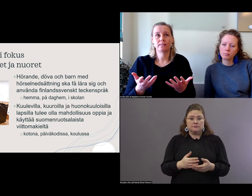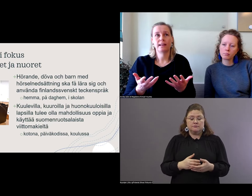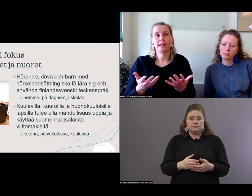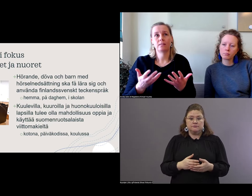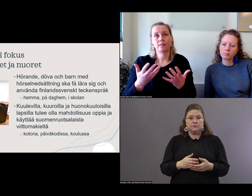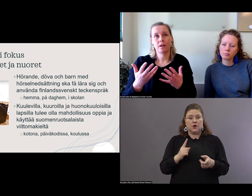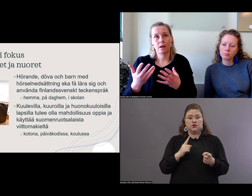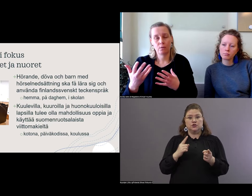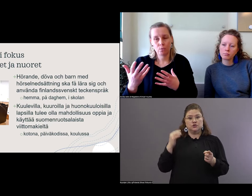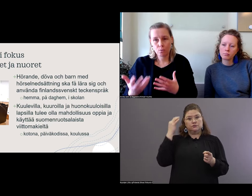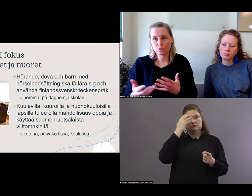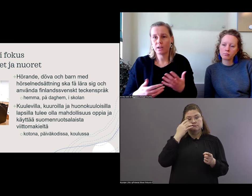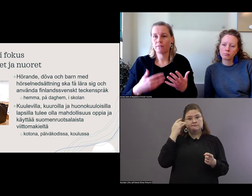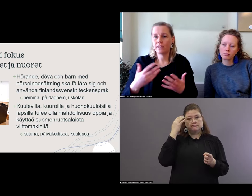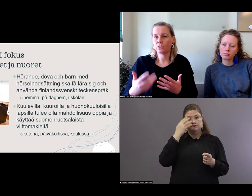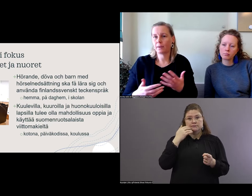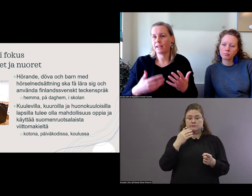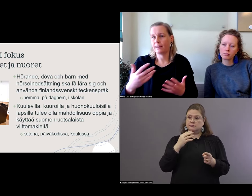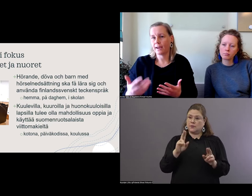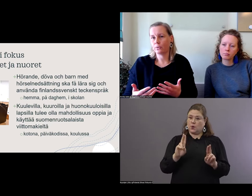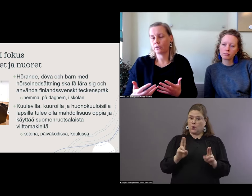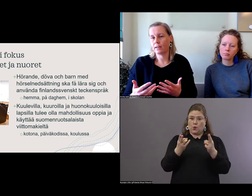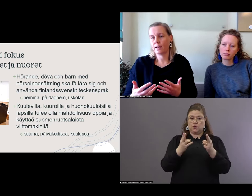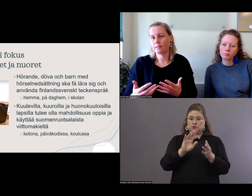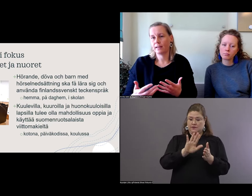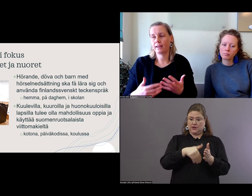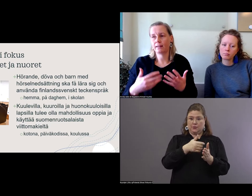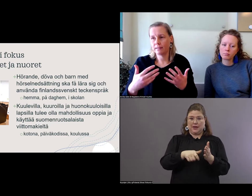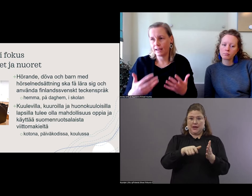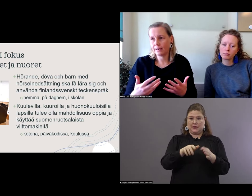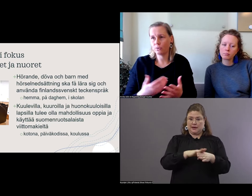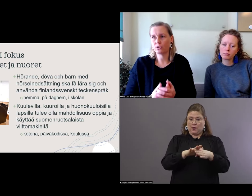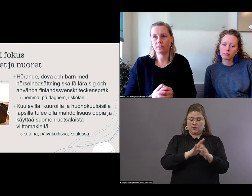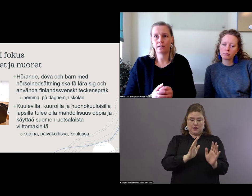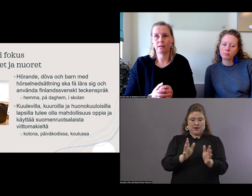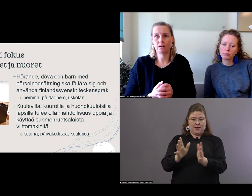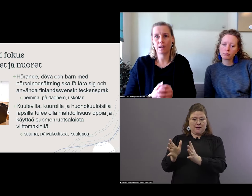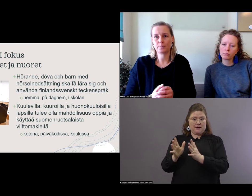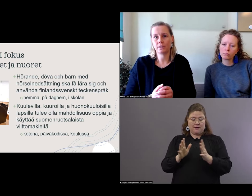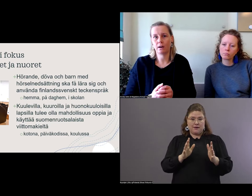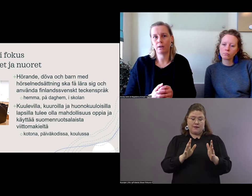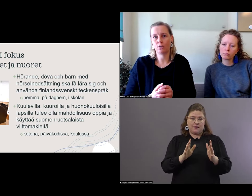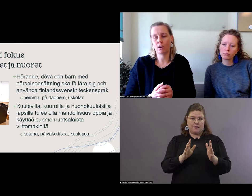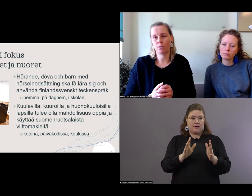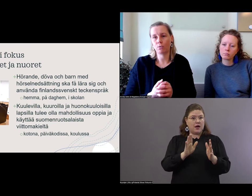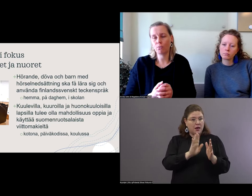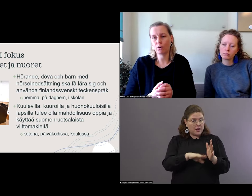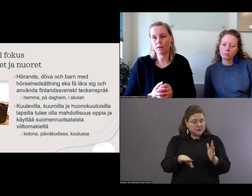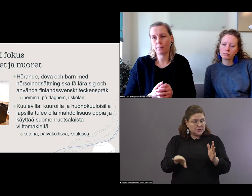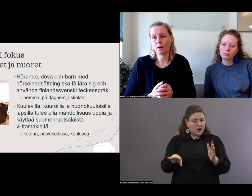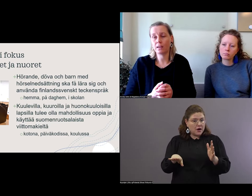jos ajattelee tavallaan uusia viittomakielen käyttäjiä, ehkä lähinnä nyt sitten lapsia, joilla